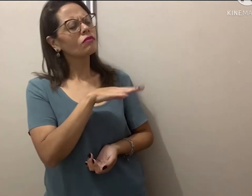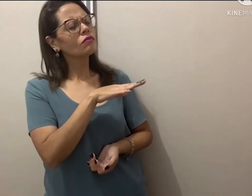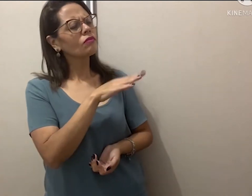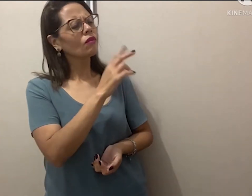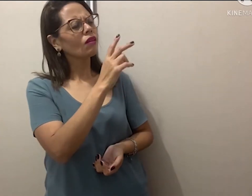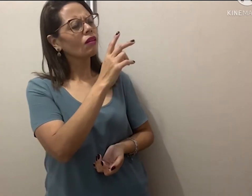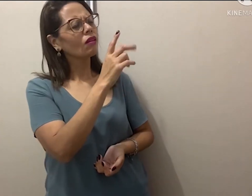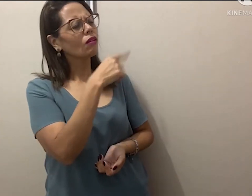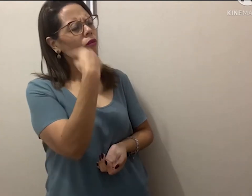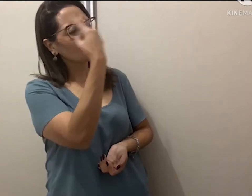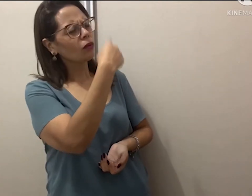Primeiro,